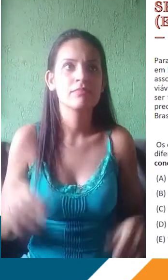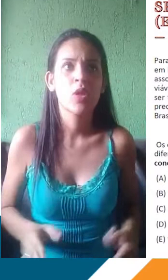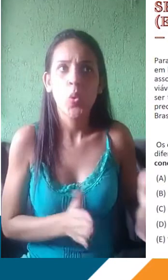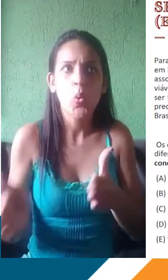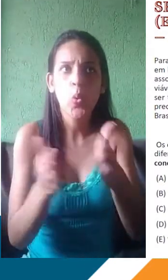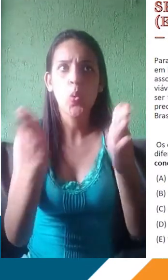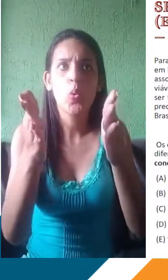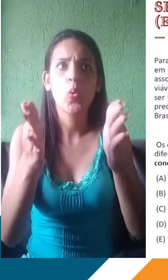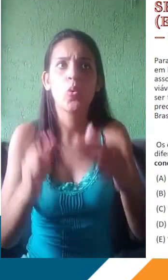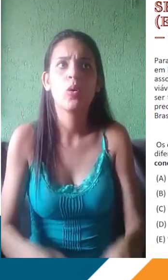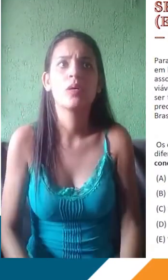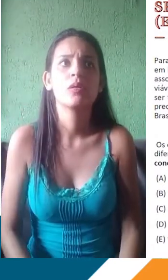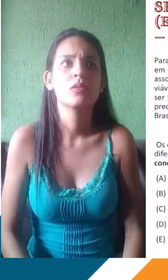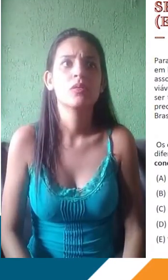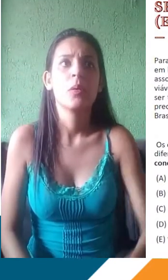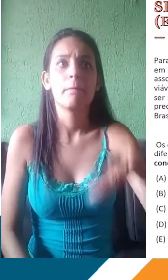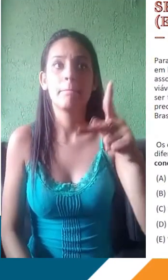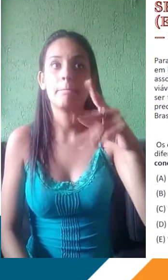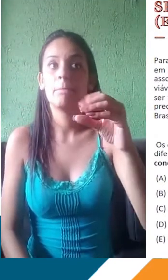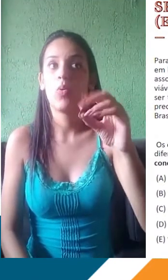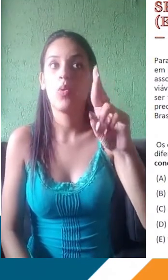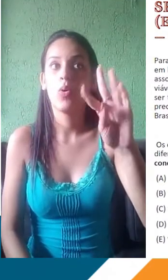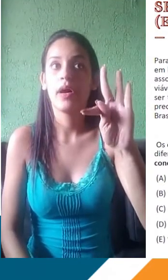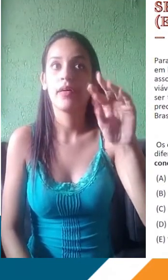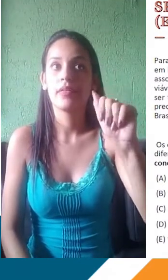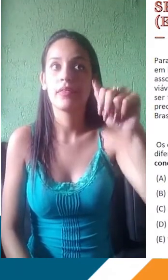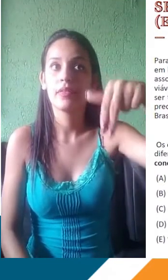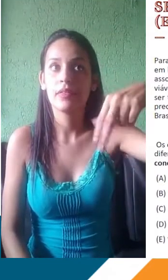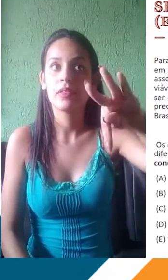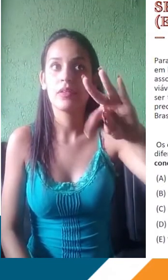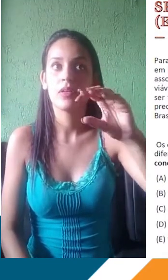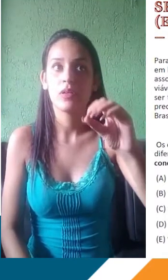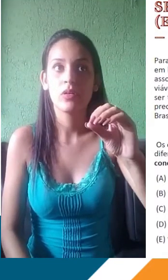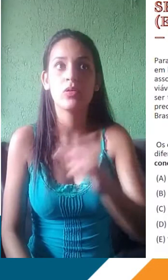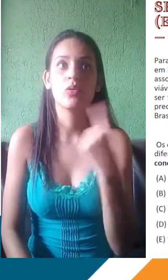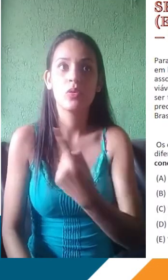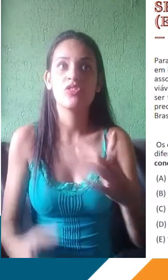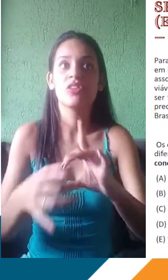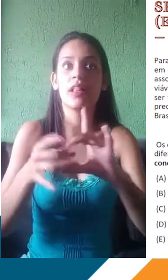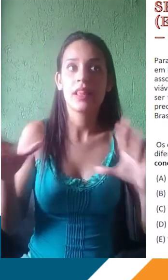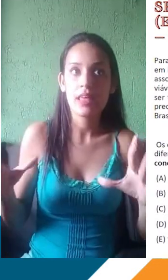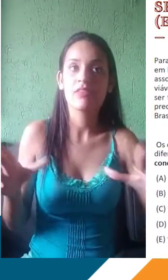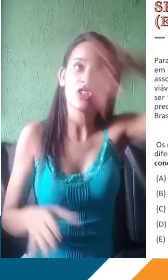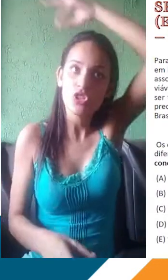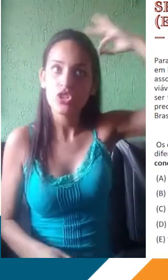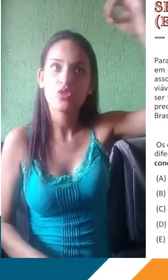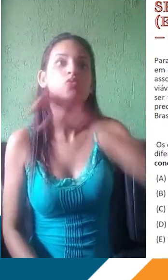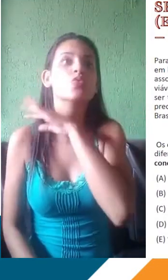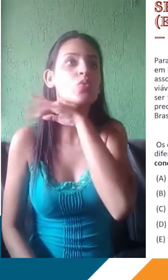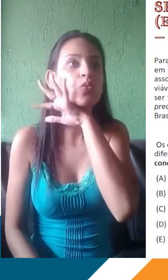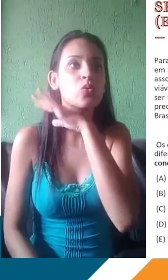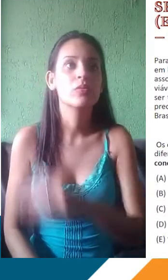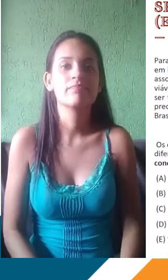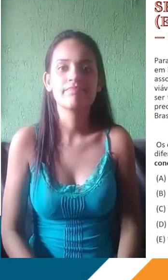portanto, estaríamos livres de assombrações malditas, o conector portanto, estabelece a mesma relação semântica